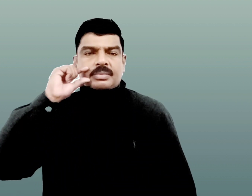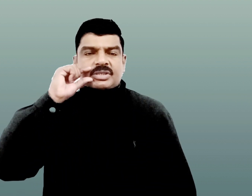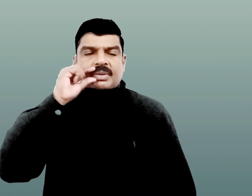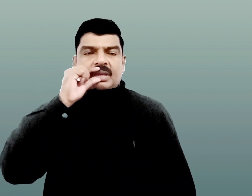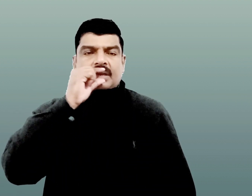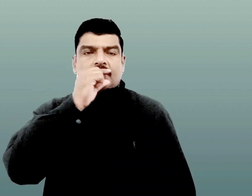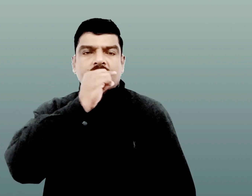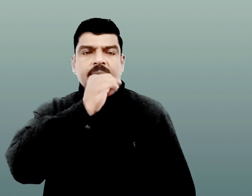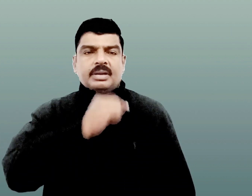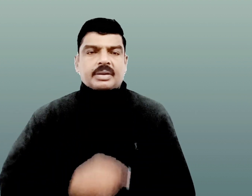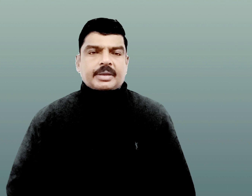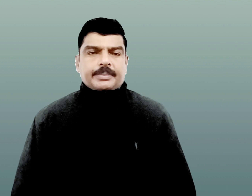بسم اللہ الرحمن الرحیم۔